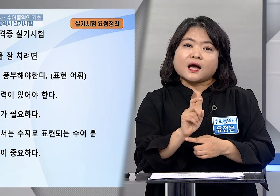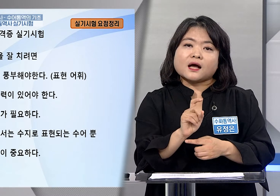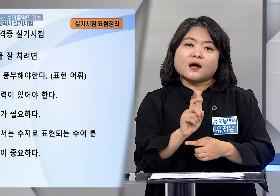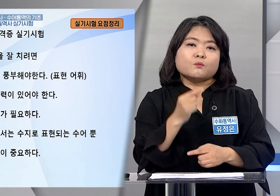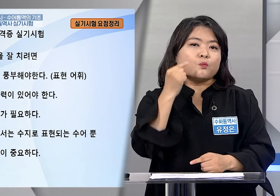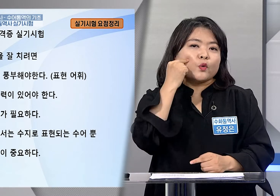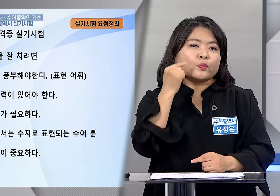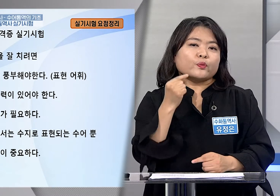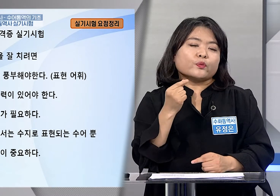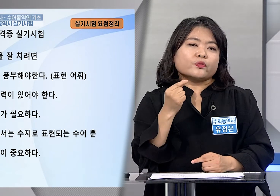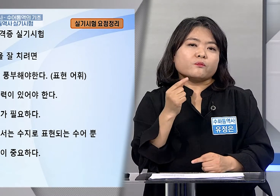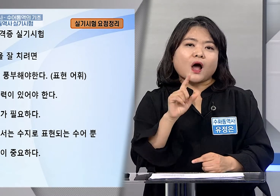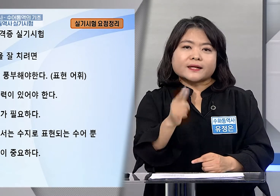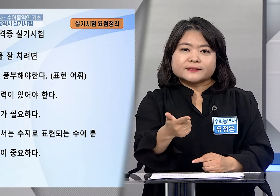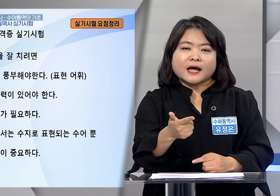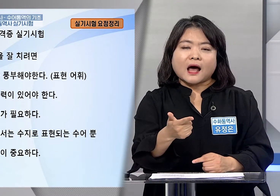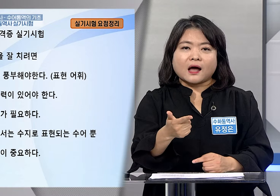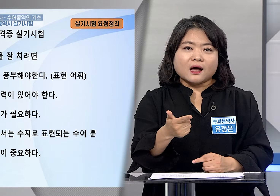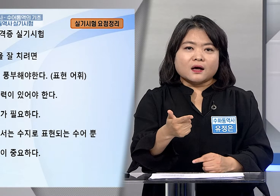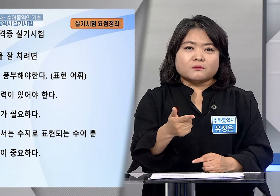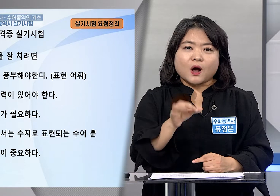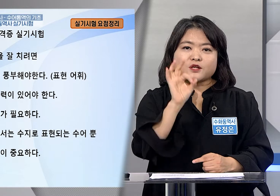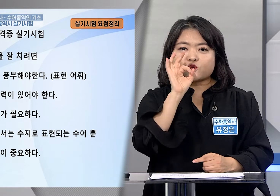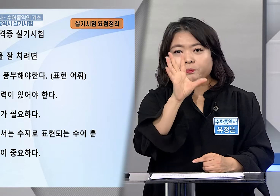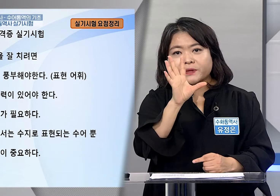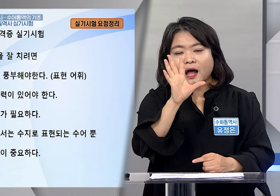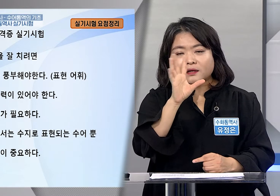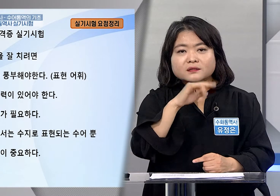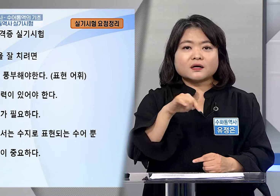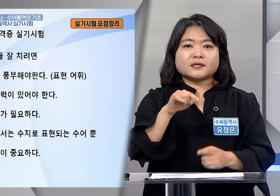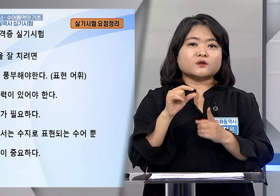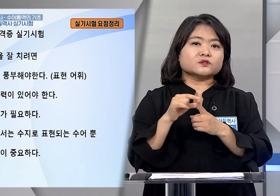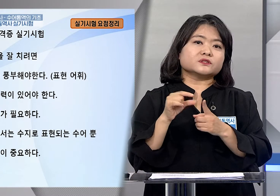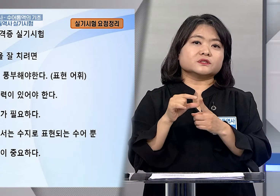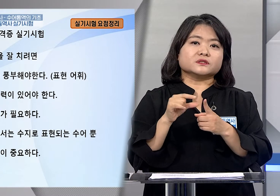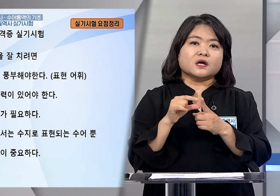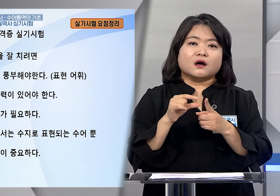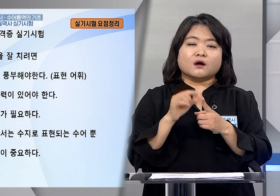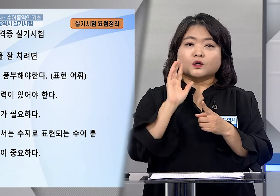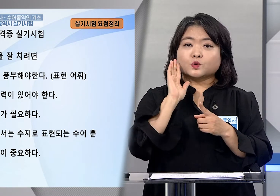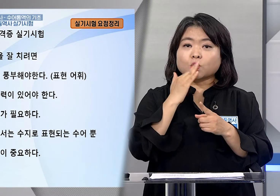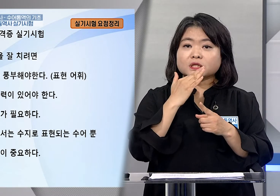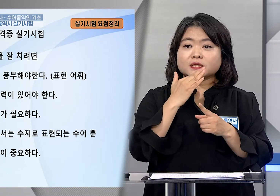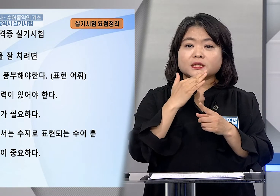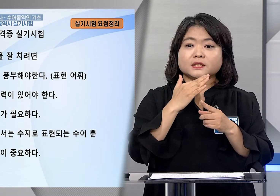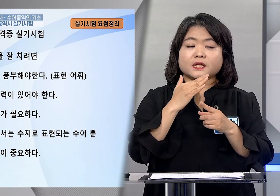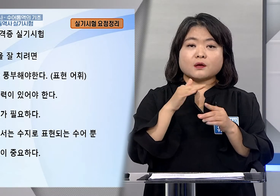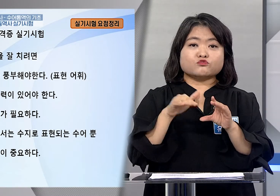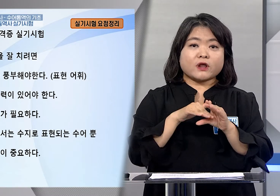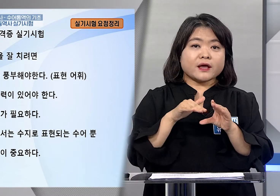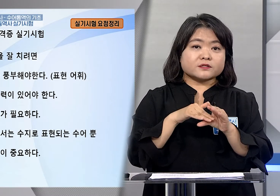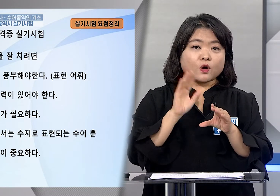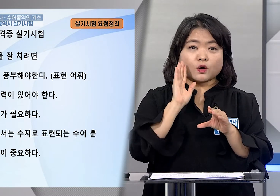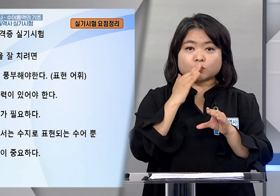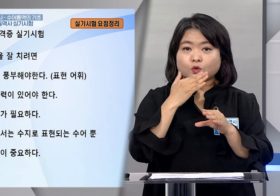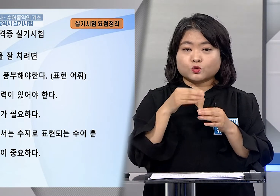의문문이라든가 아니다, 할 수 없다 이러한 단어들은 농인의 문화에서 또